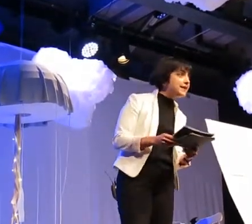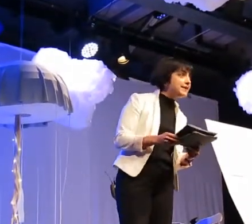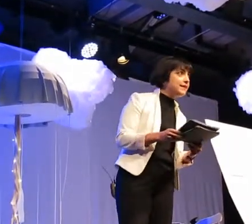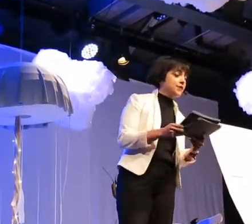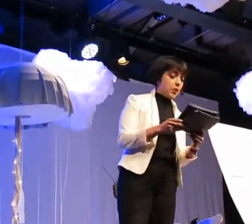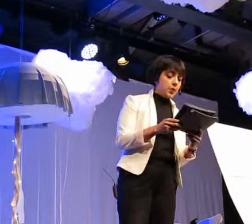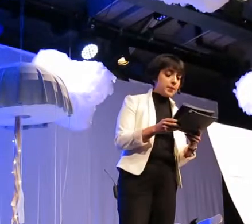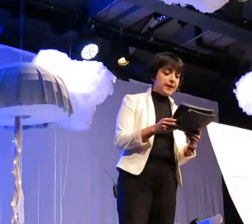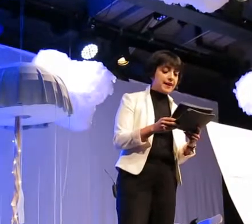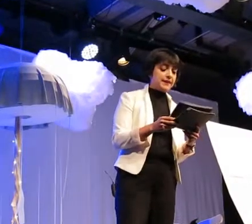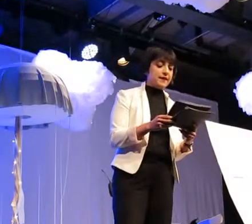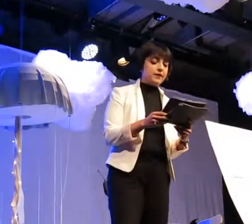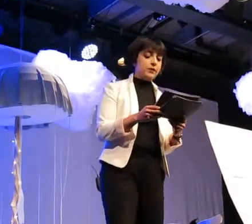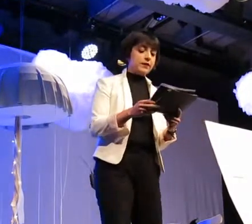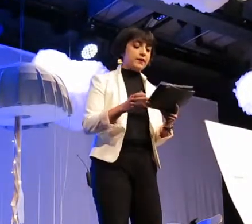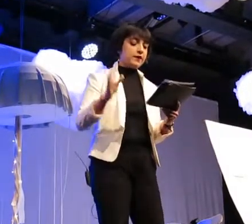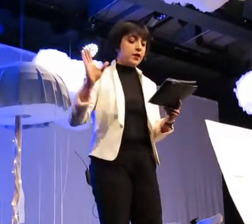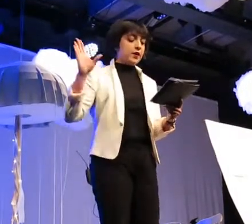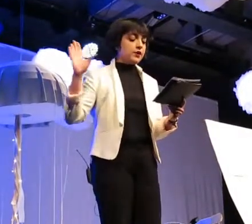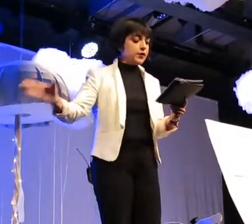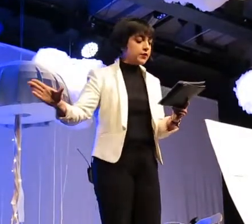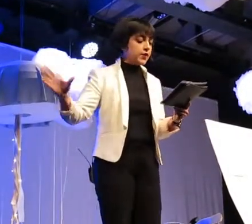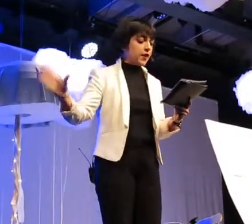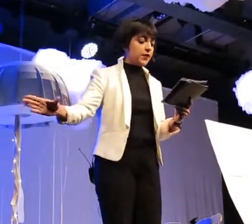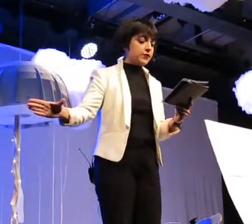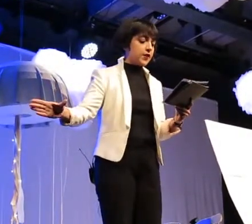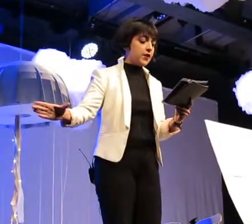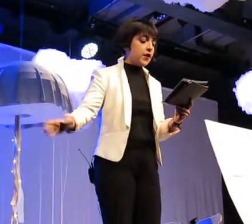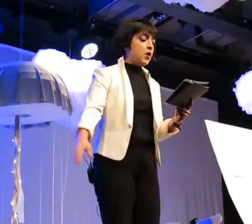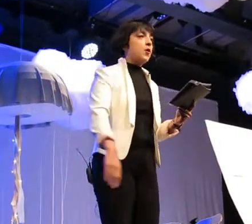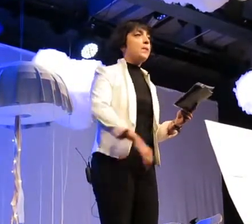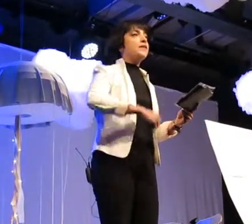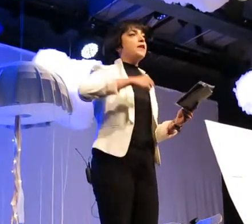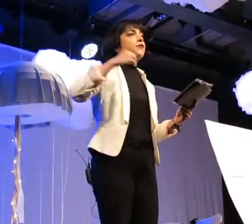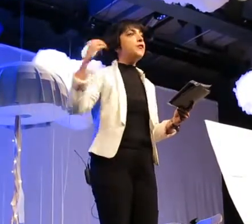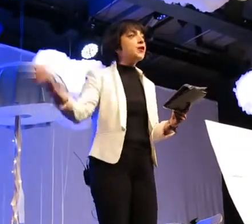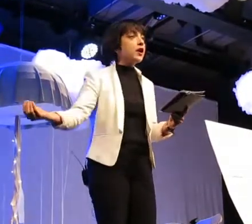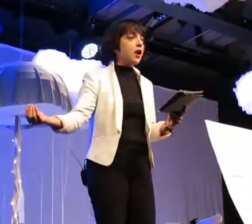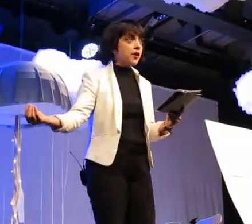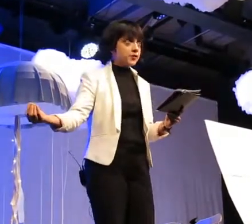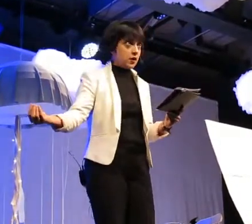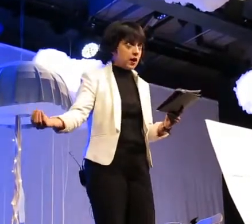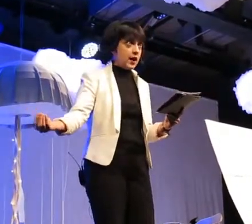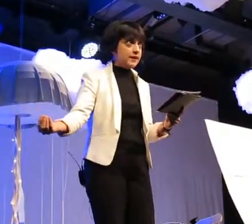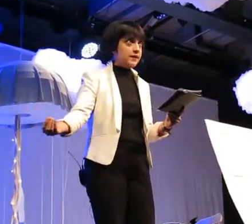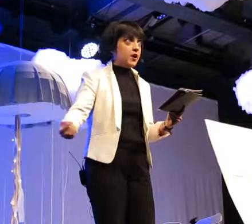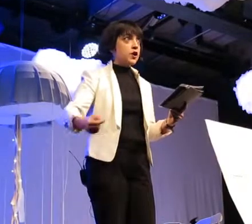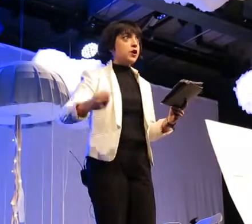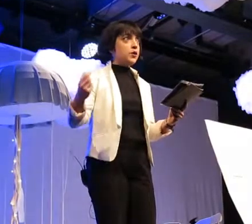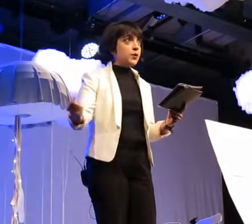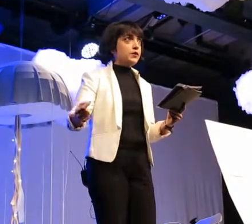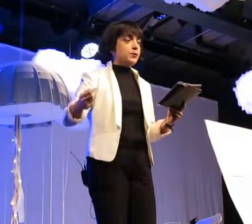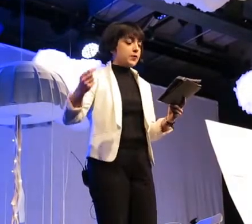i Paris är förhoppningen att det ska slutas ett nytt avtal om att det förra